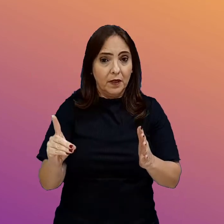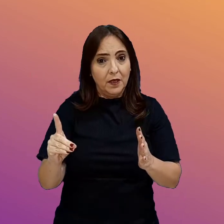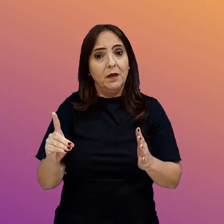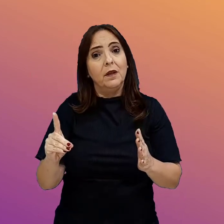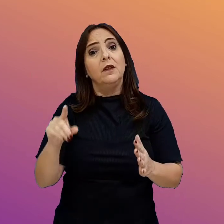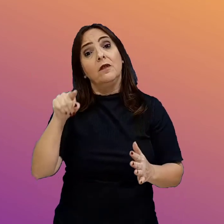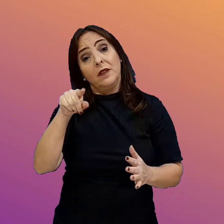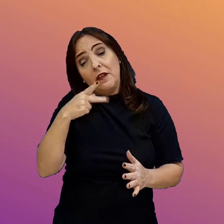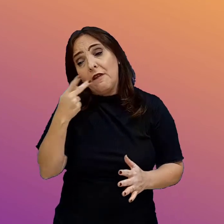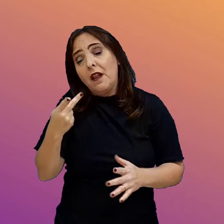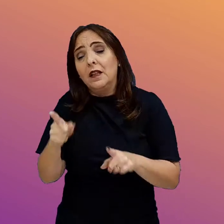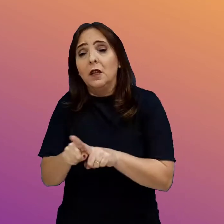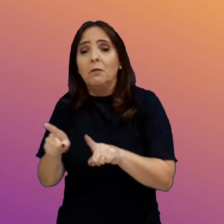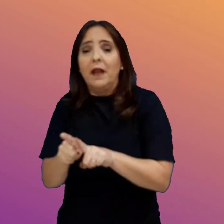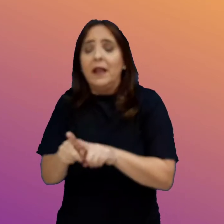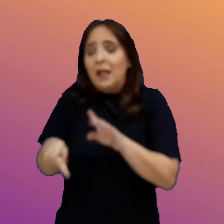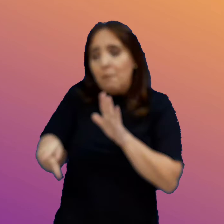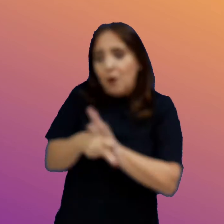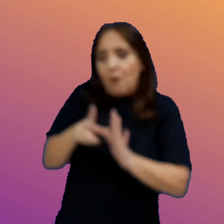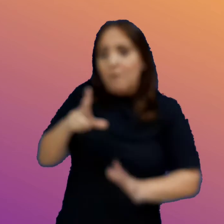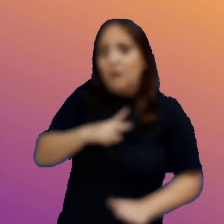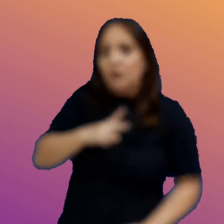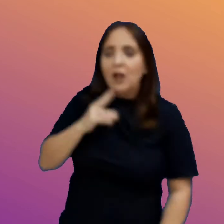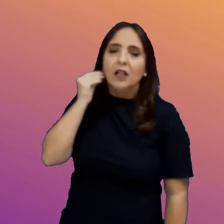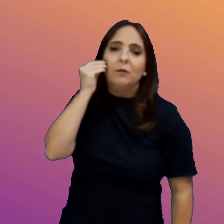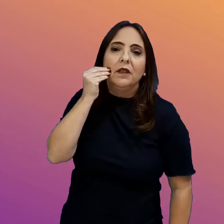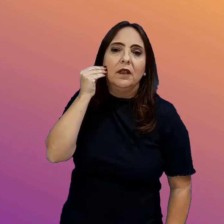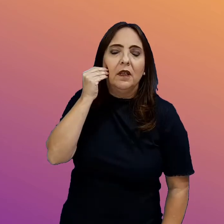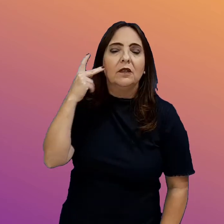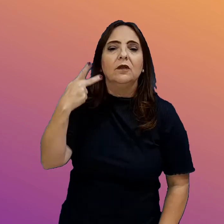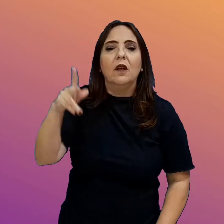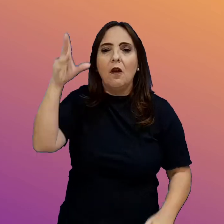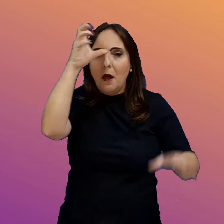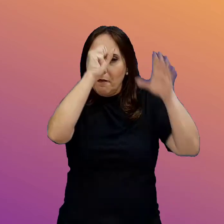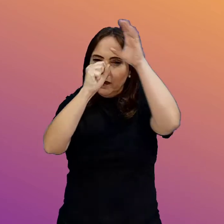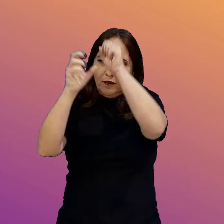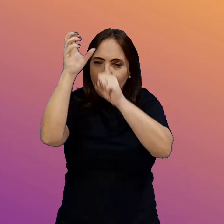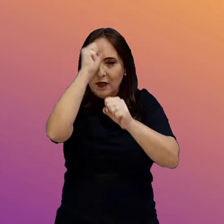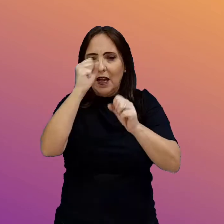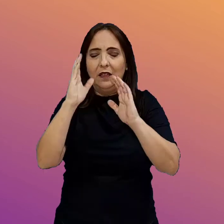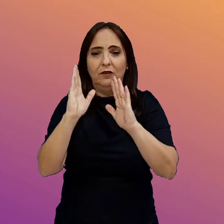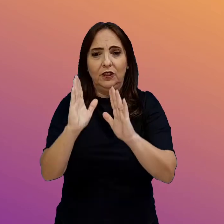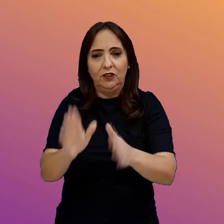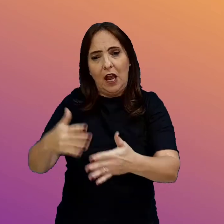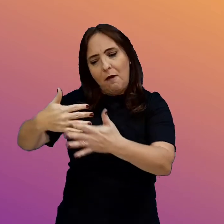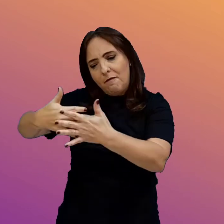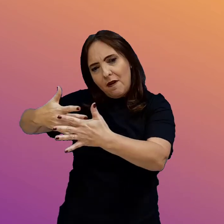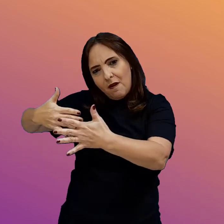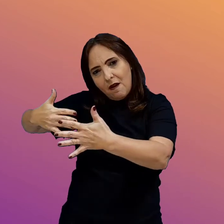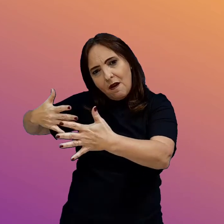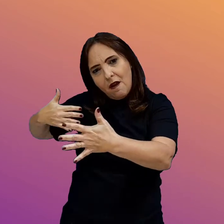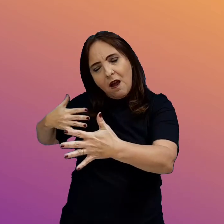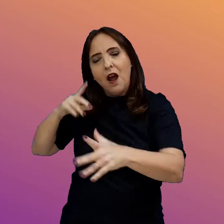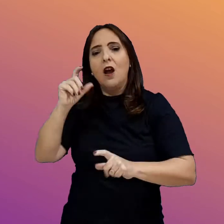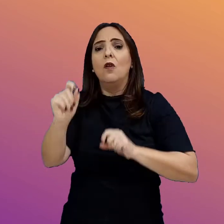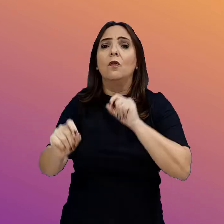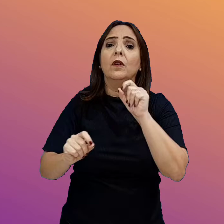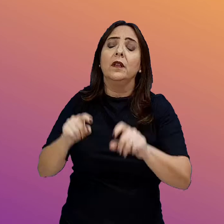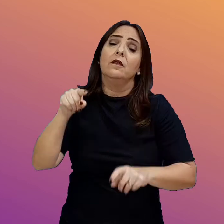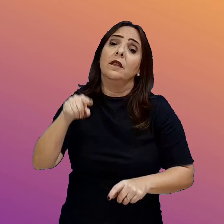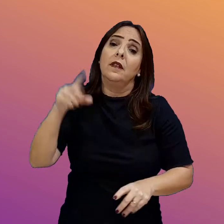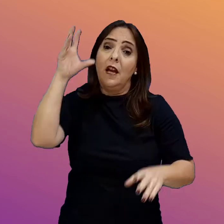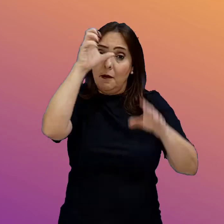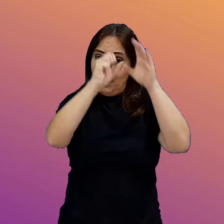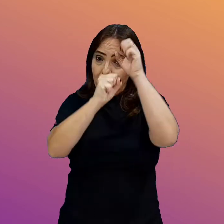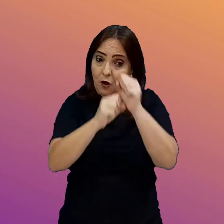tua própria experiência de vida, do aprendizado que você já teve, do que você aprendeu com os seus